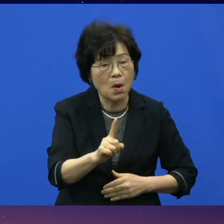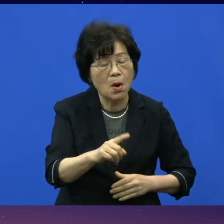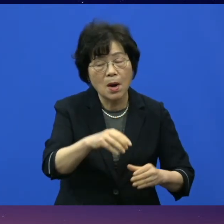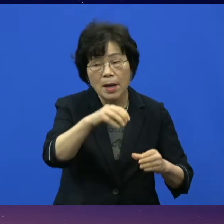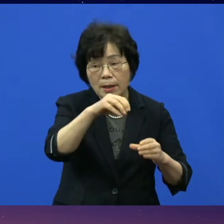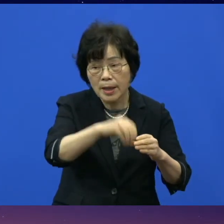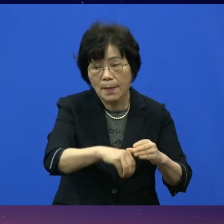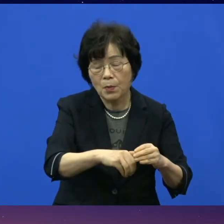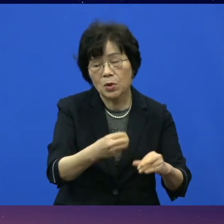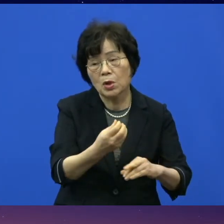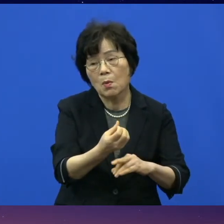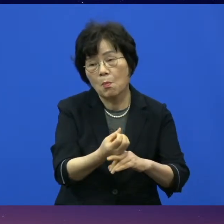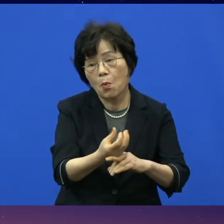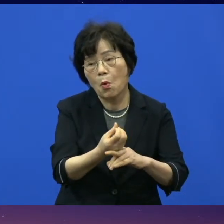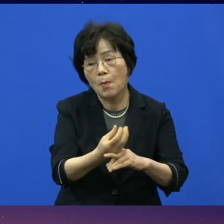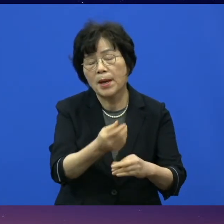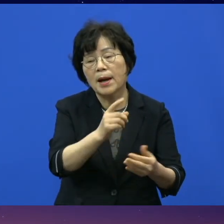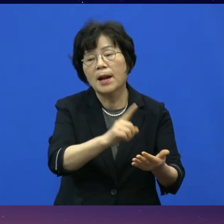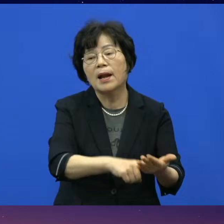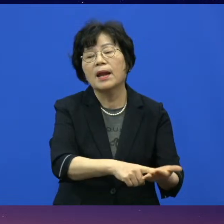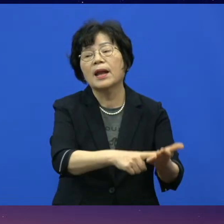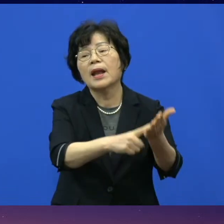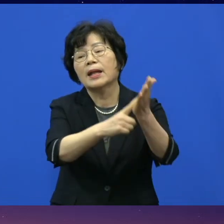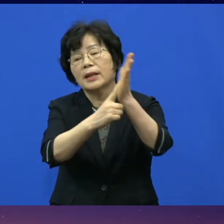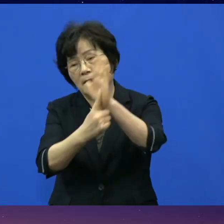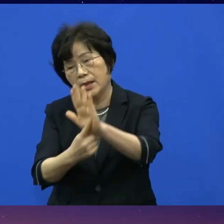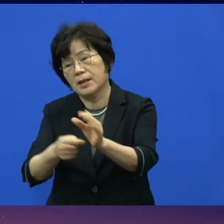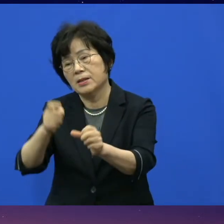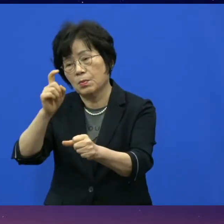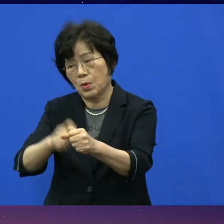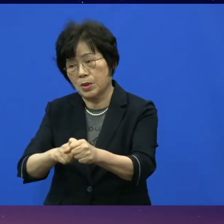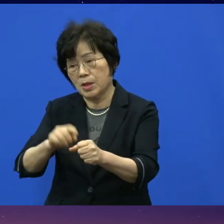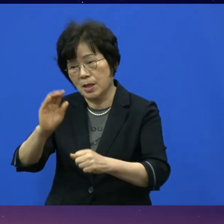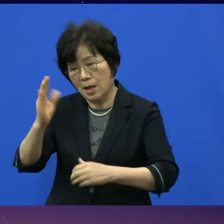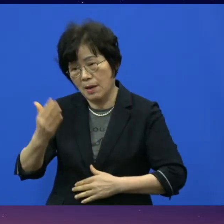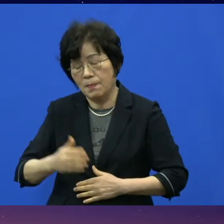있는 보배를 드러내는 것이 목적이에요.